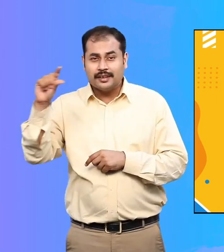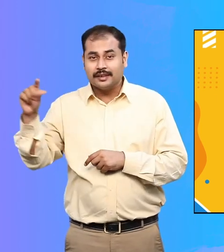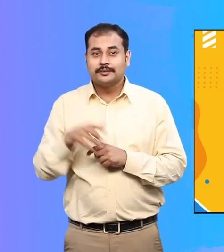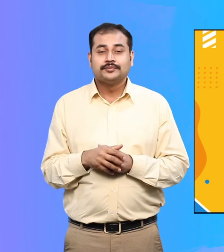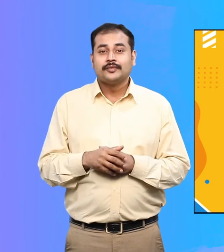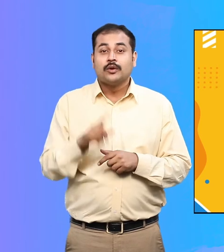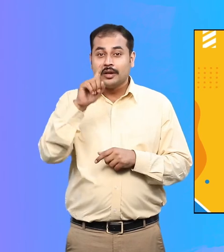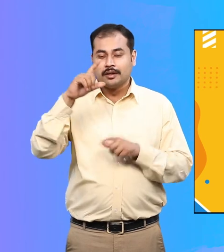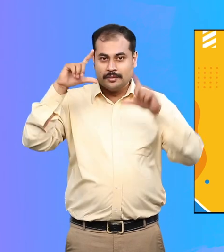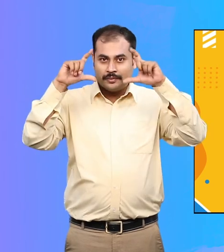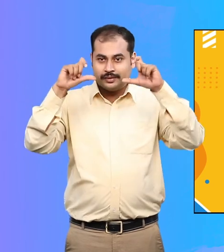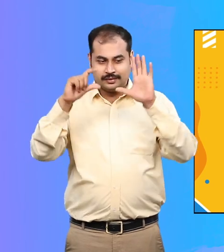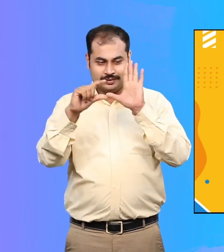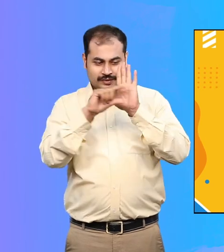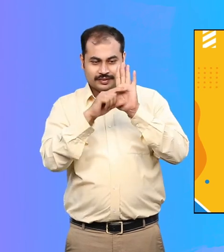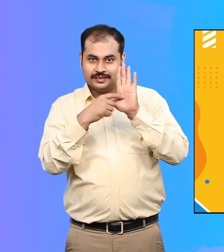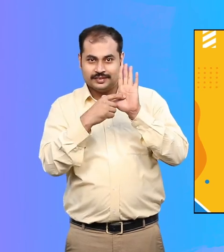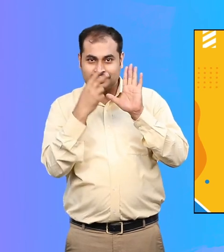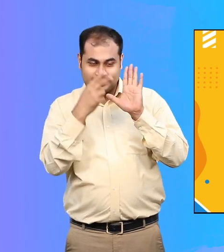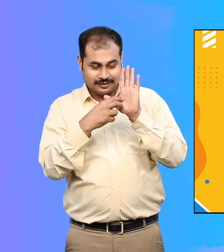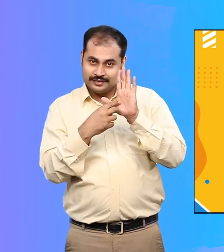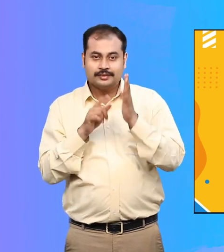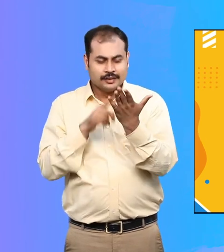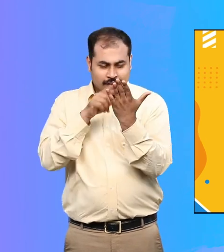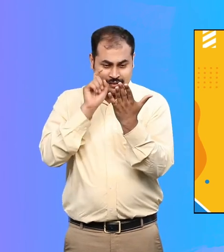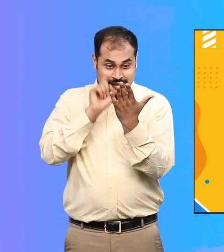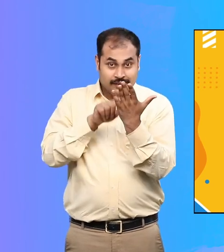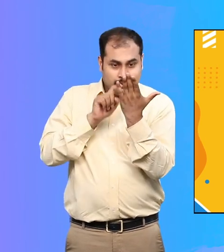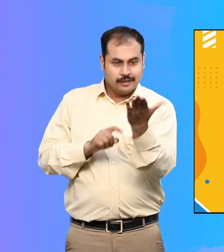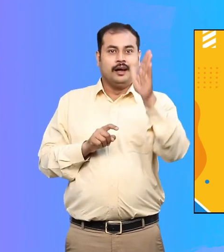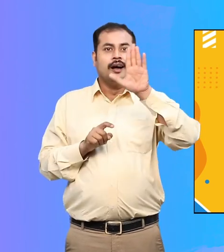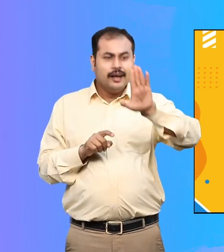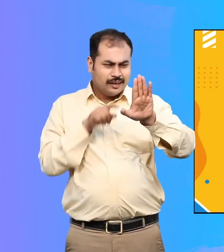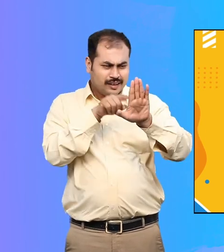फ्लैश कार्ड पर फ्लिप करके विभिन्न सुगम्य प्रतीकों के बारे में जानें।